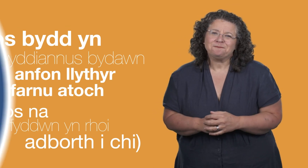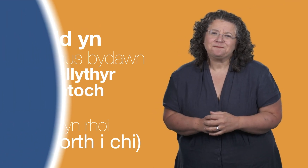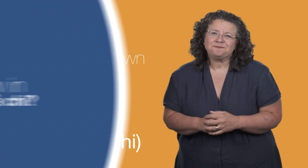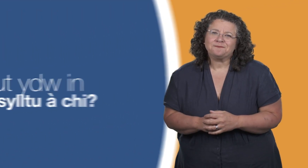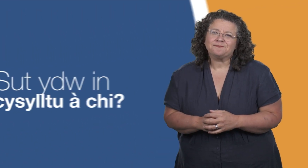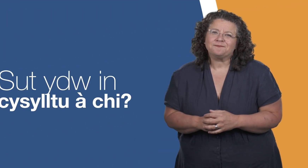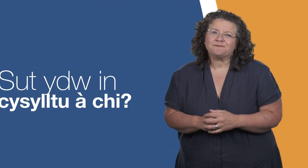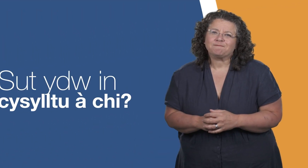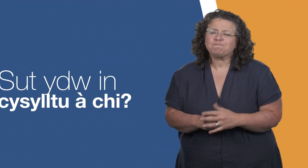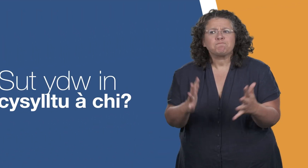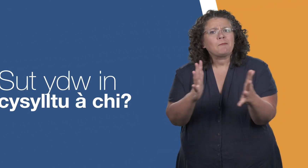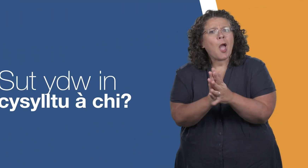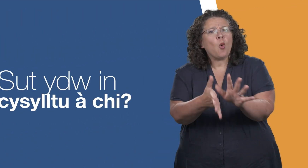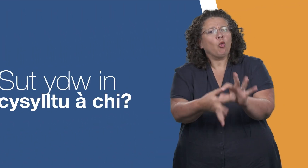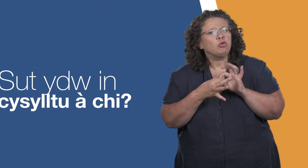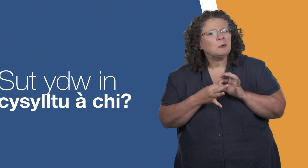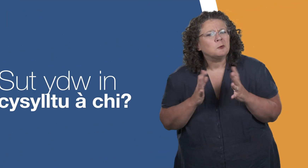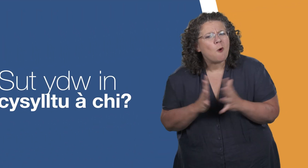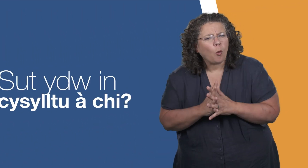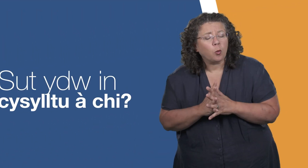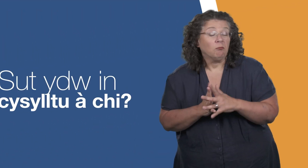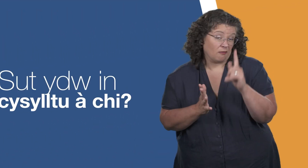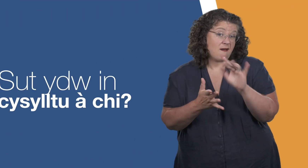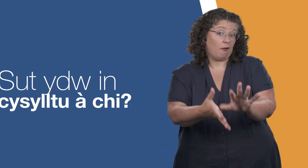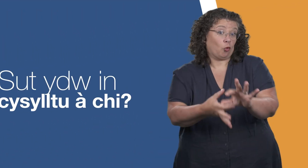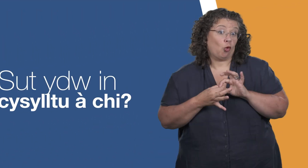Sut i gysylltu â ni? Gallwch gysylltu â'r Cronfa drwy e-bostio